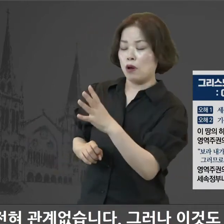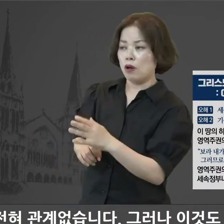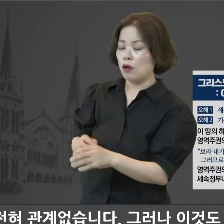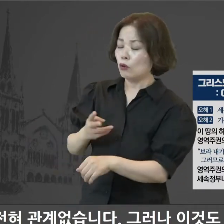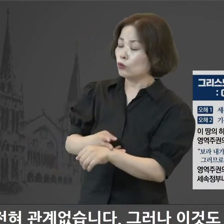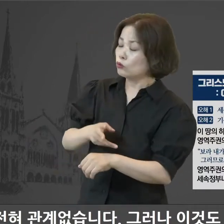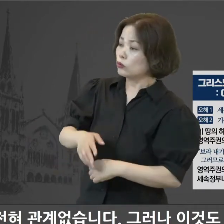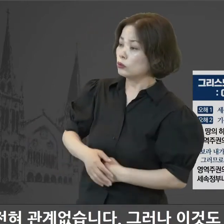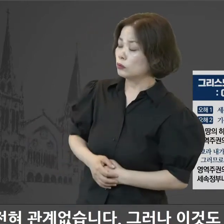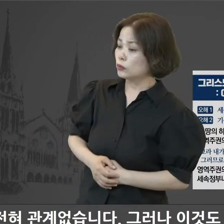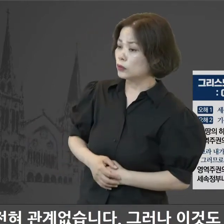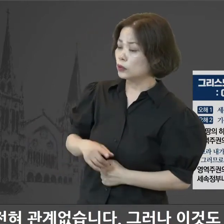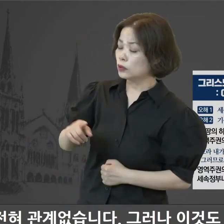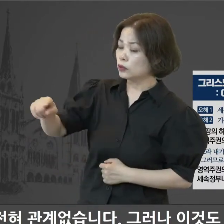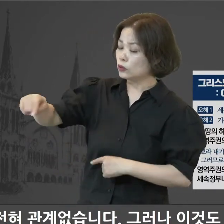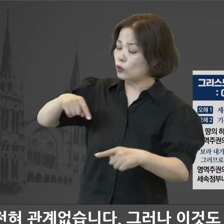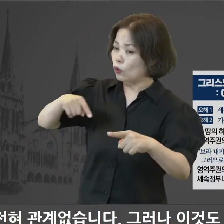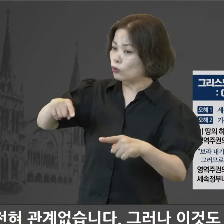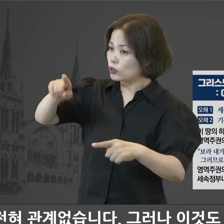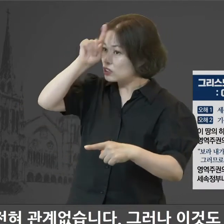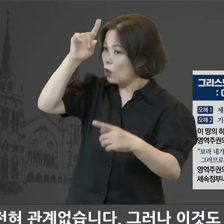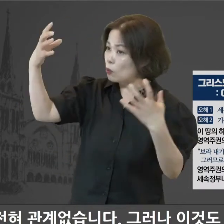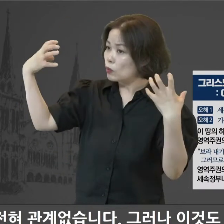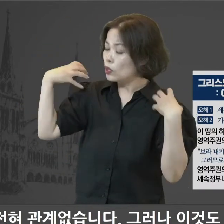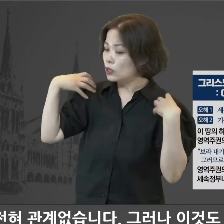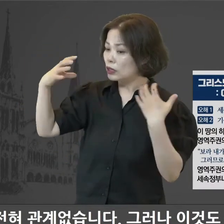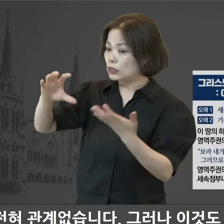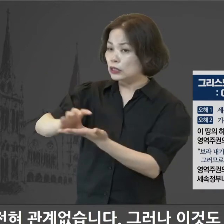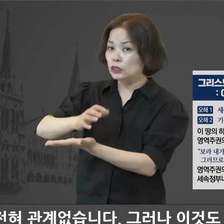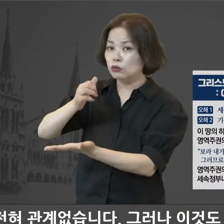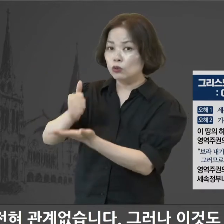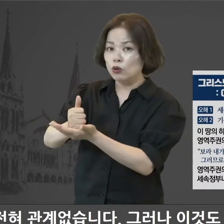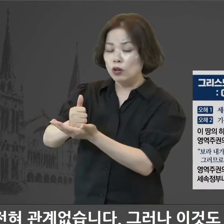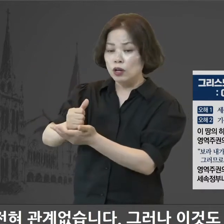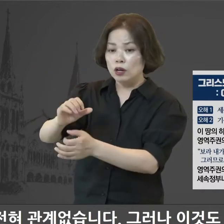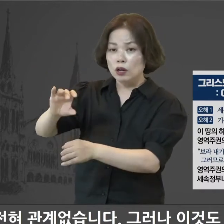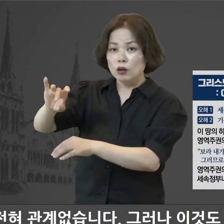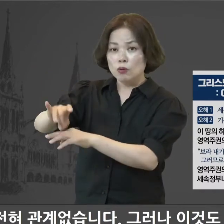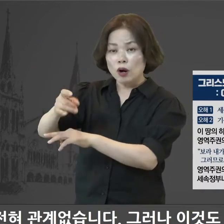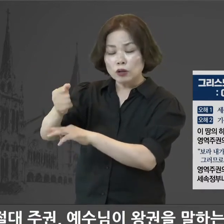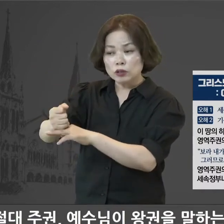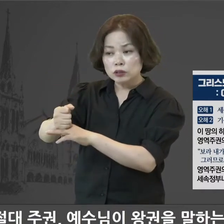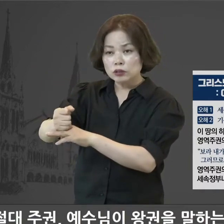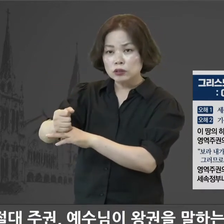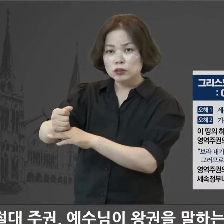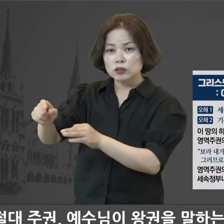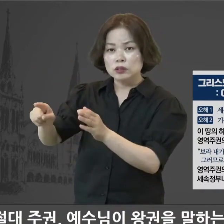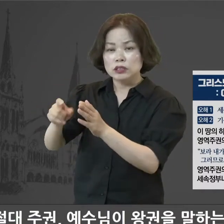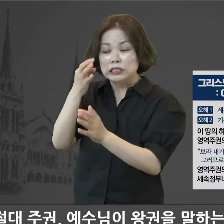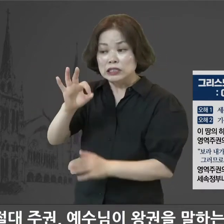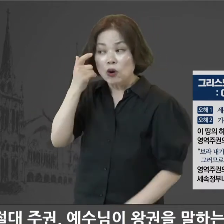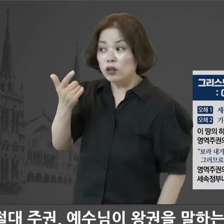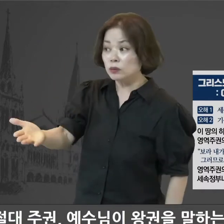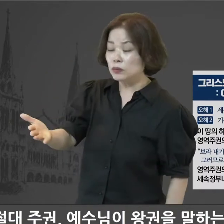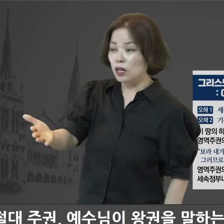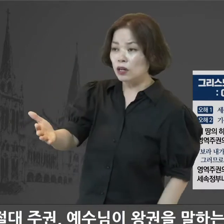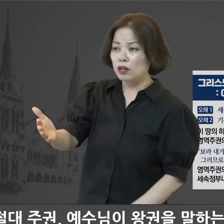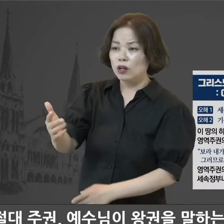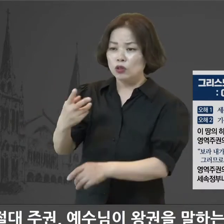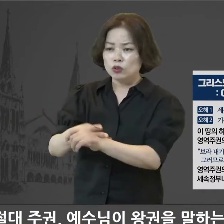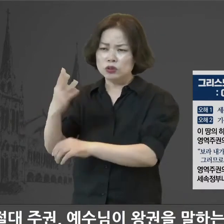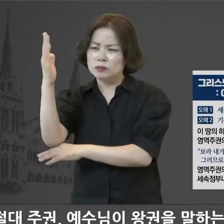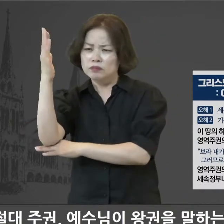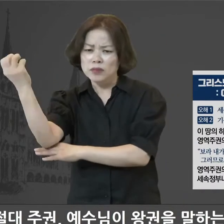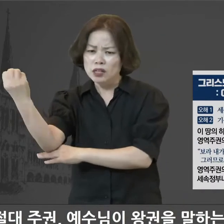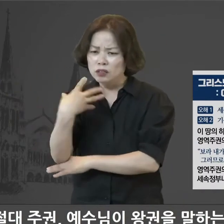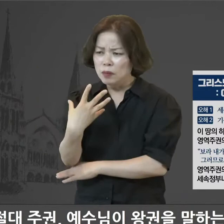교수님, 이 정부가 그리스도의 왕권을 인정합니까? 교수님이 맨날 강연할 때 얘기하시는 그 그리스도의